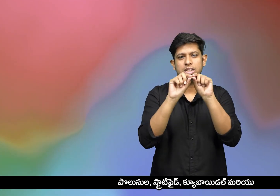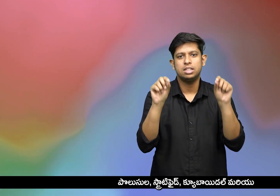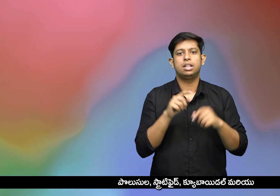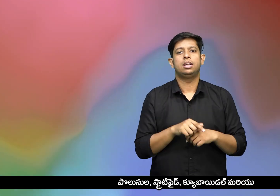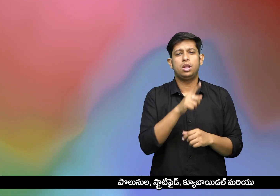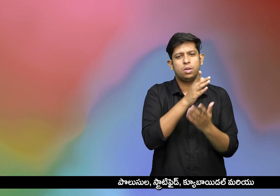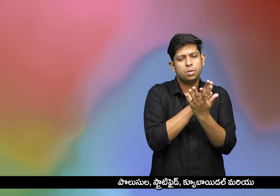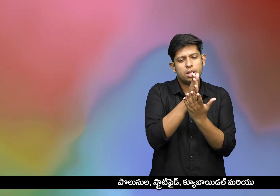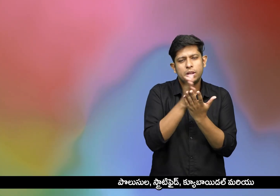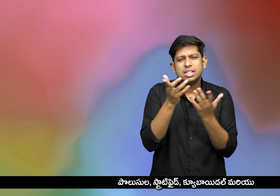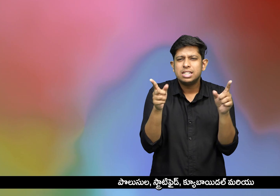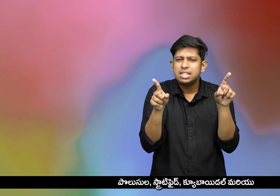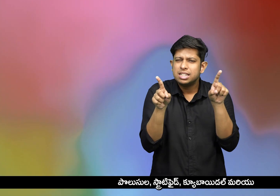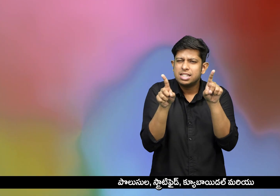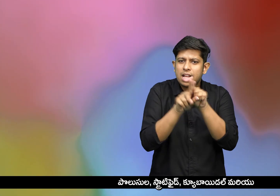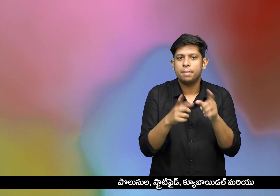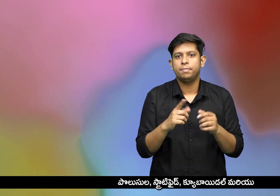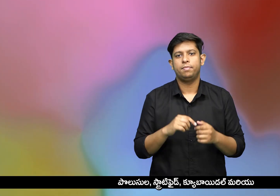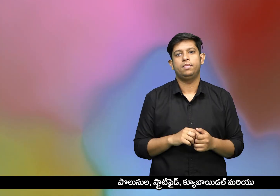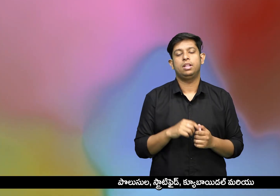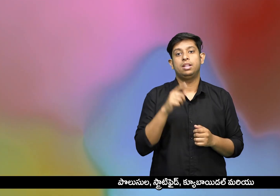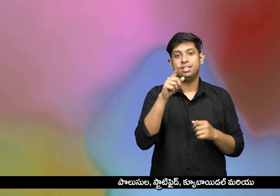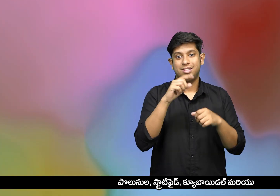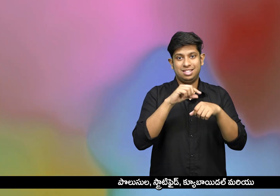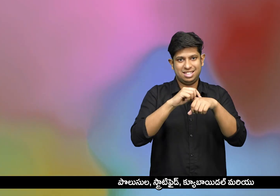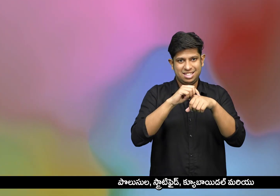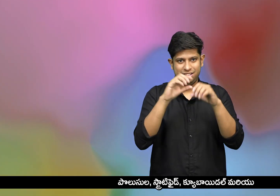పొలుసుల, స్ట్రాటిఫైడ్, క్యూబాయిడల్ మరియు